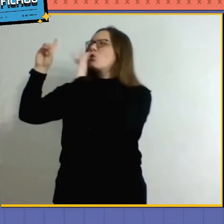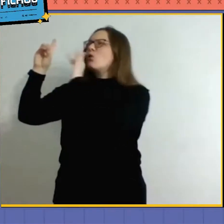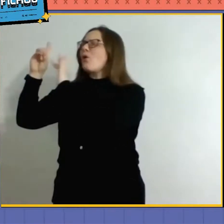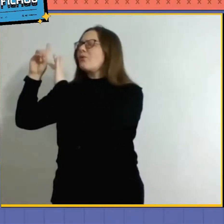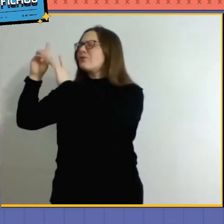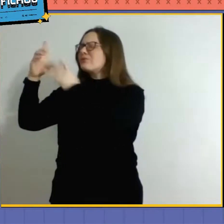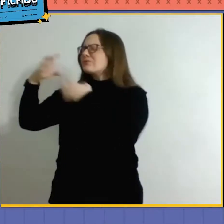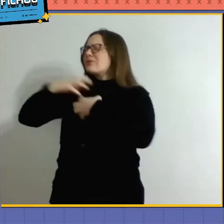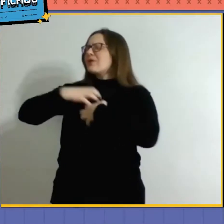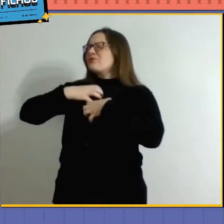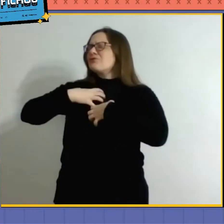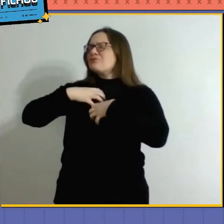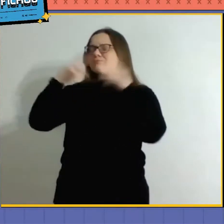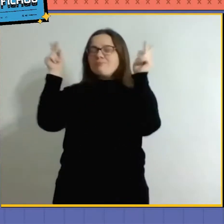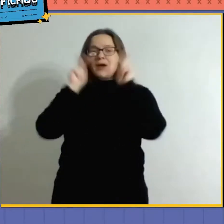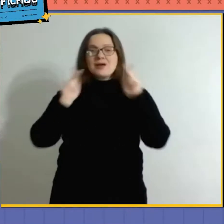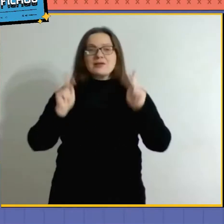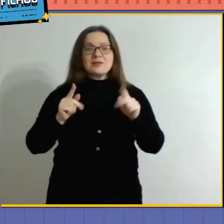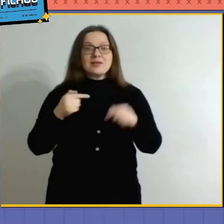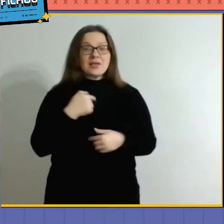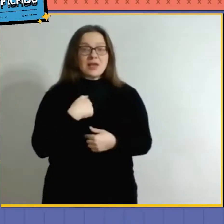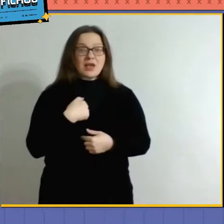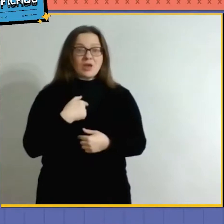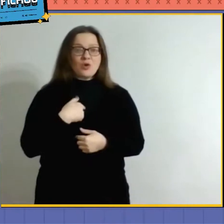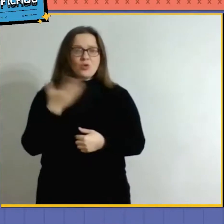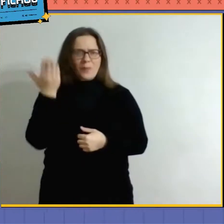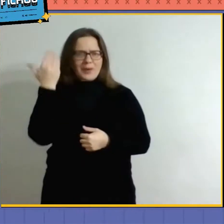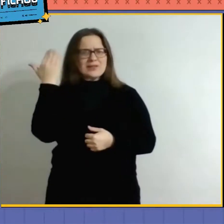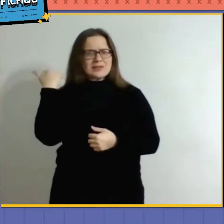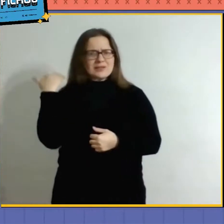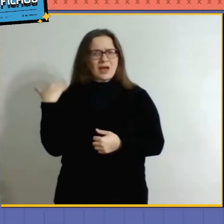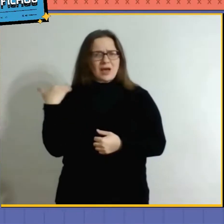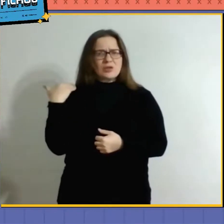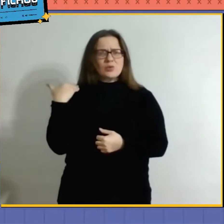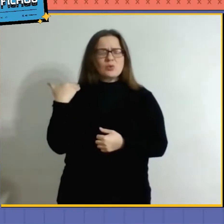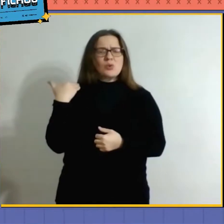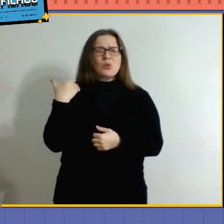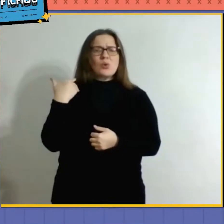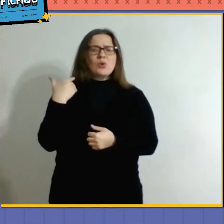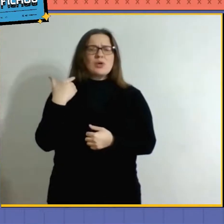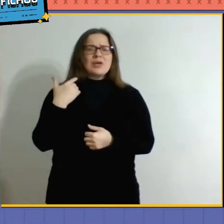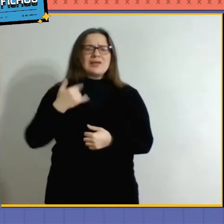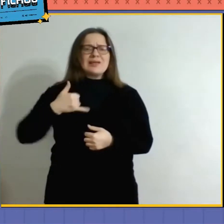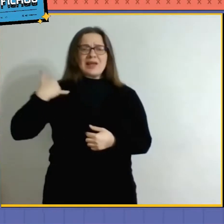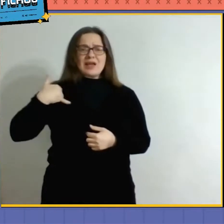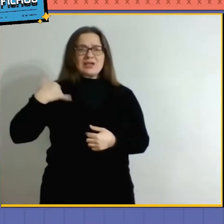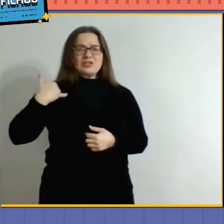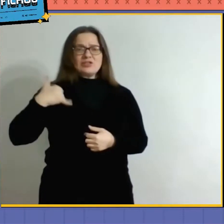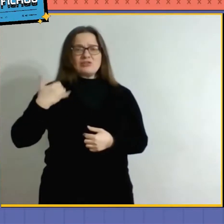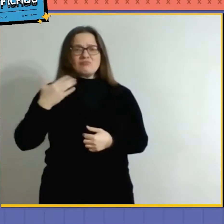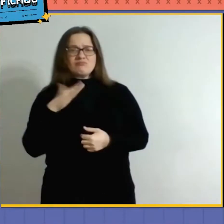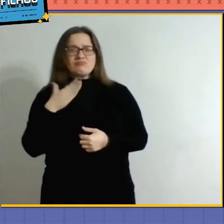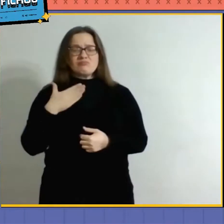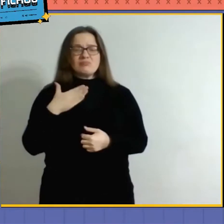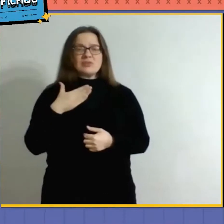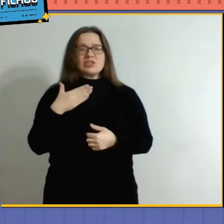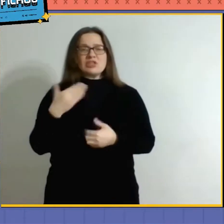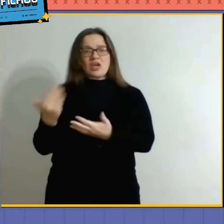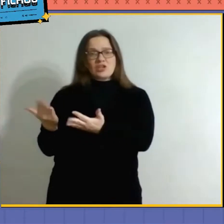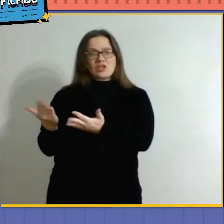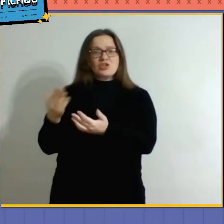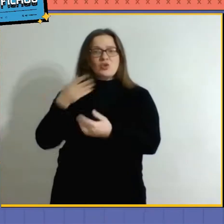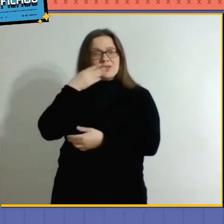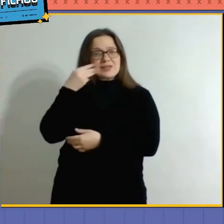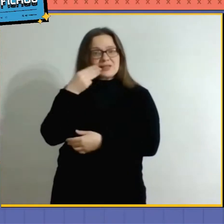quando era adolescente e tava com um monte de problemas mas o senhor Jesus falou comigo naquele versículo em mim